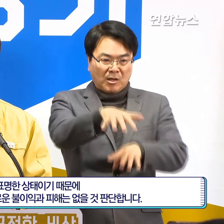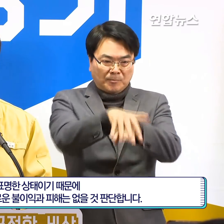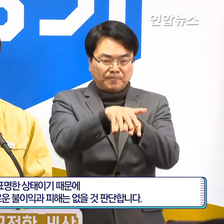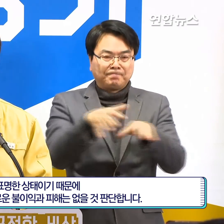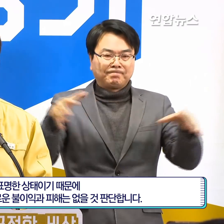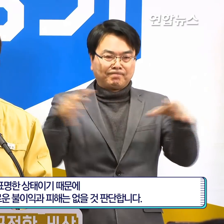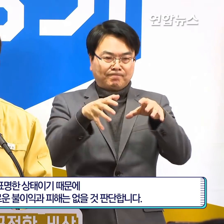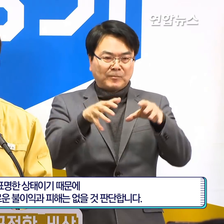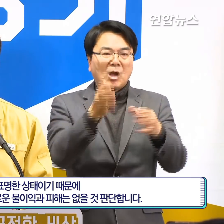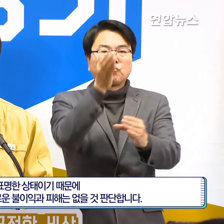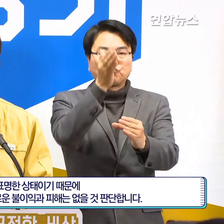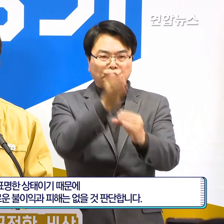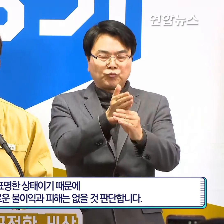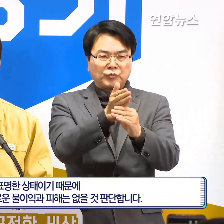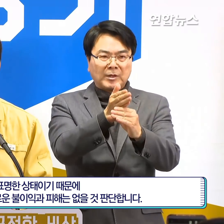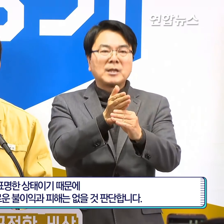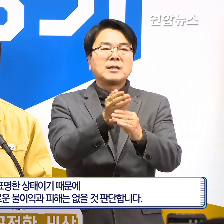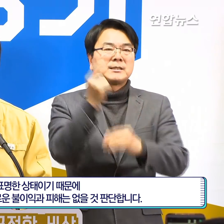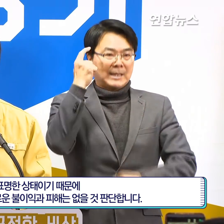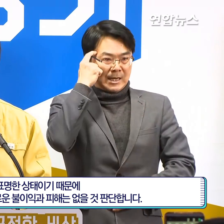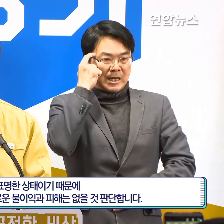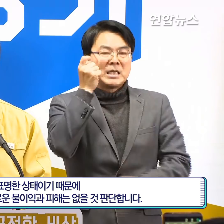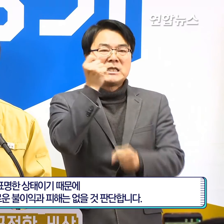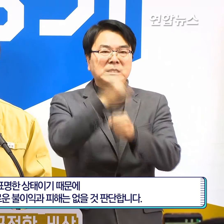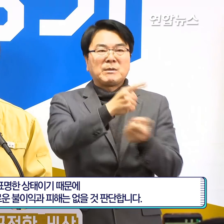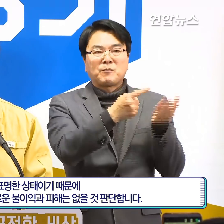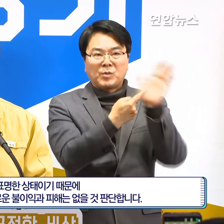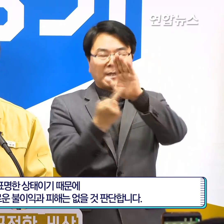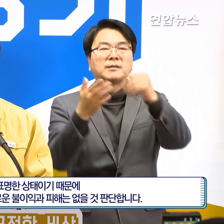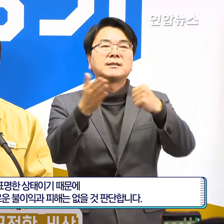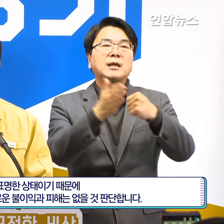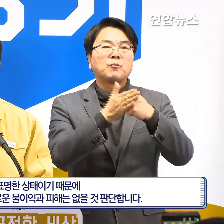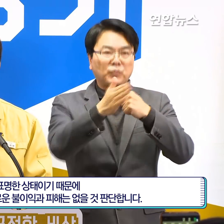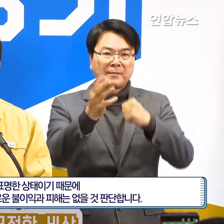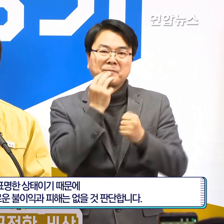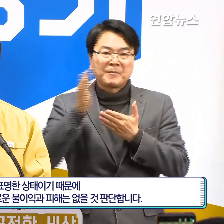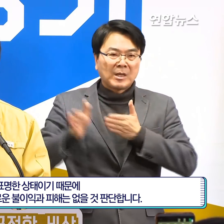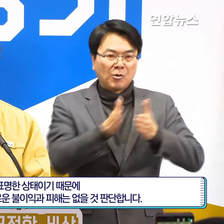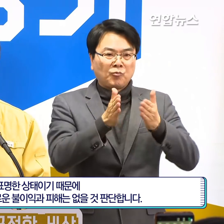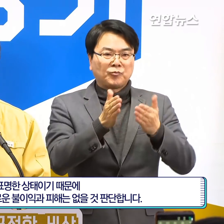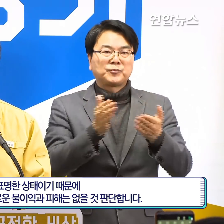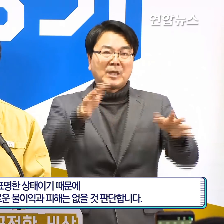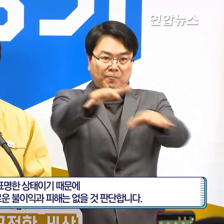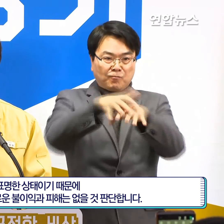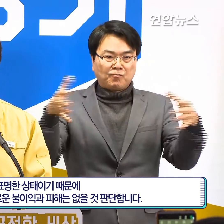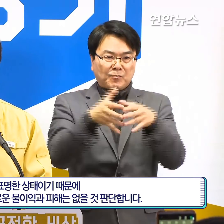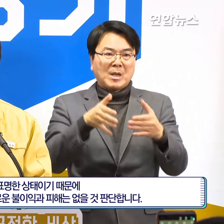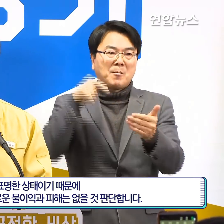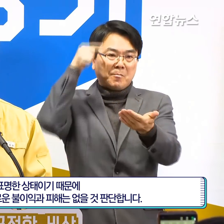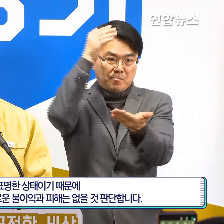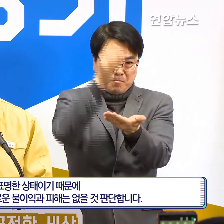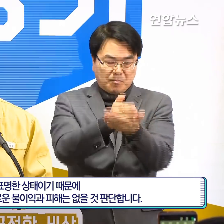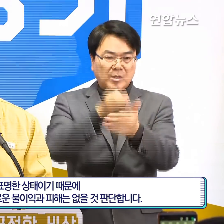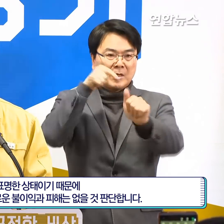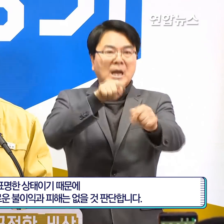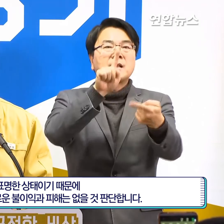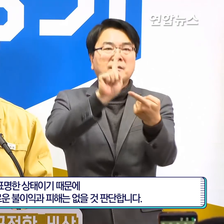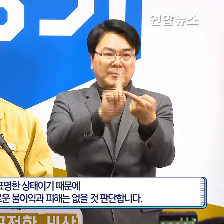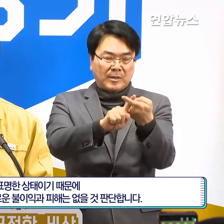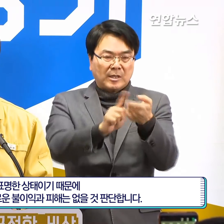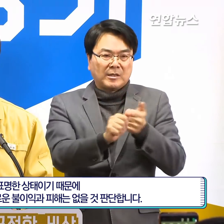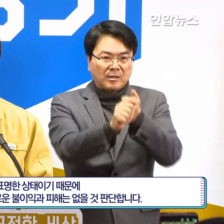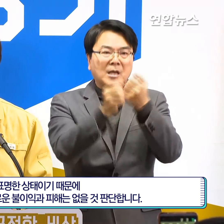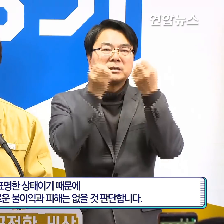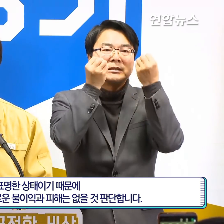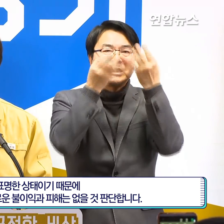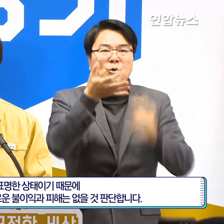스스로 이미 표명한 상태이기 때문에 경기도의 집회 금지 명령에 따라서 생길 새로운